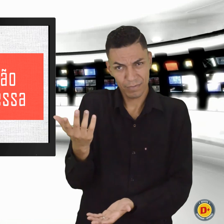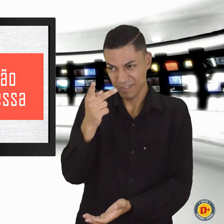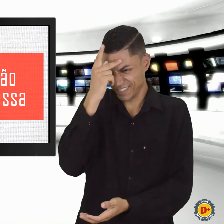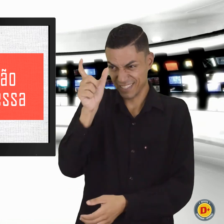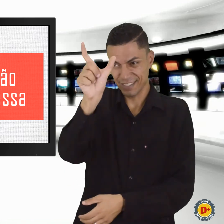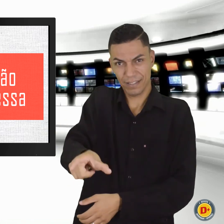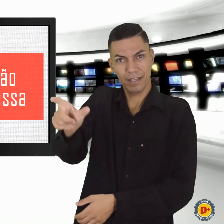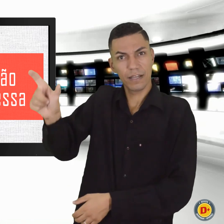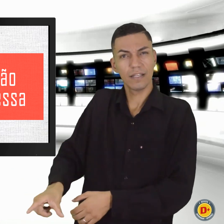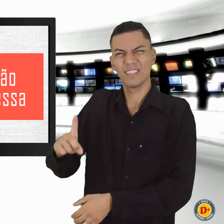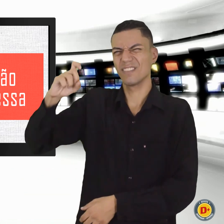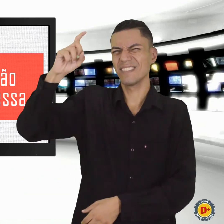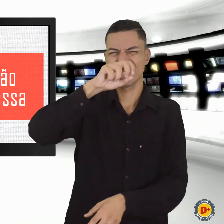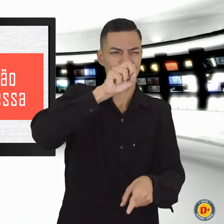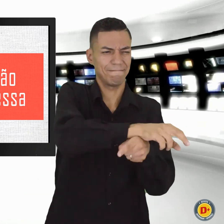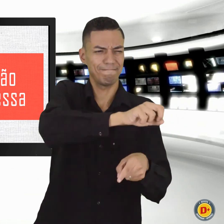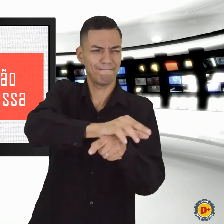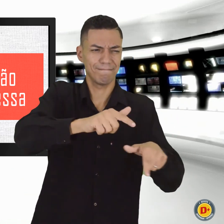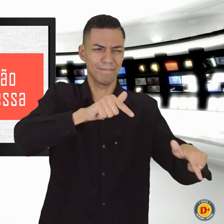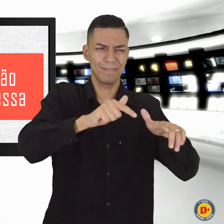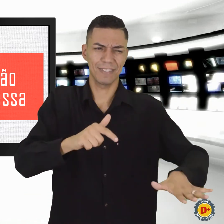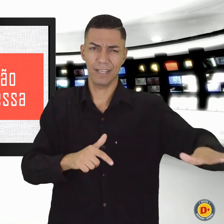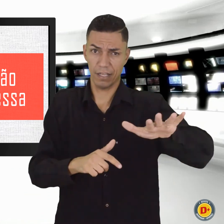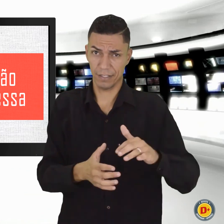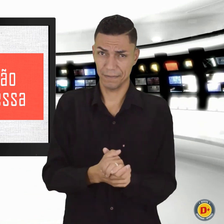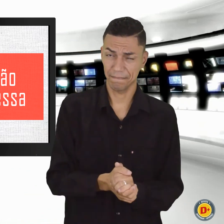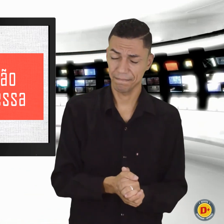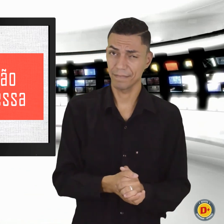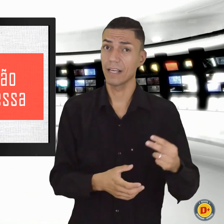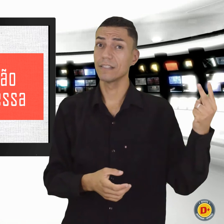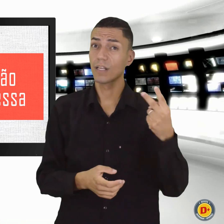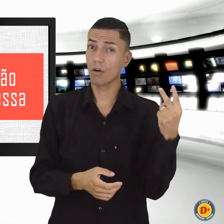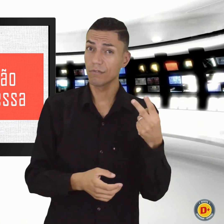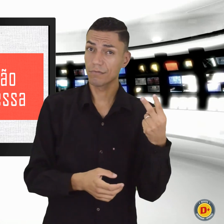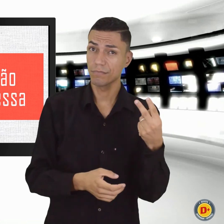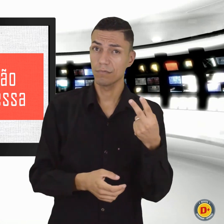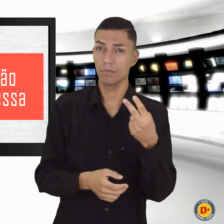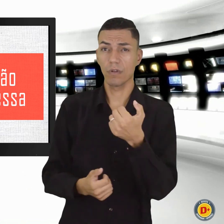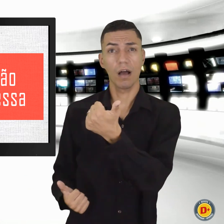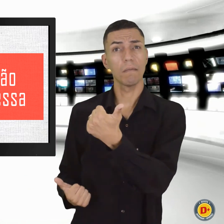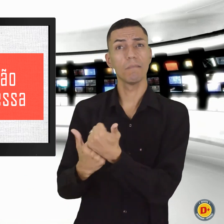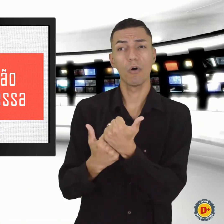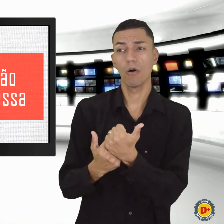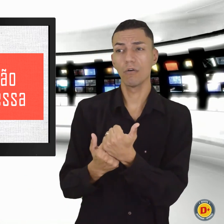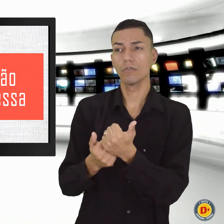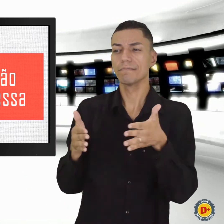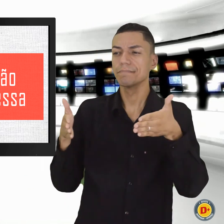trabalho. 2. Provisão de suportes individualizados que atendam à